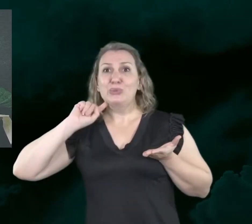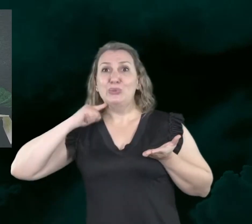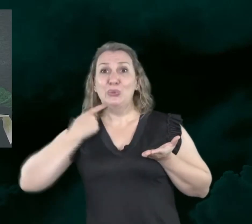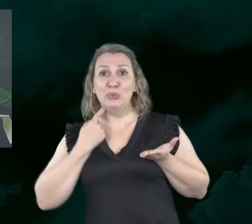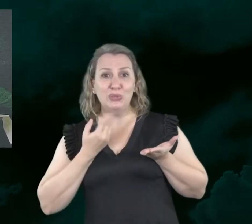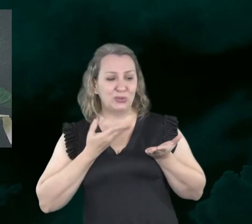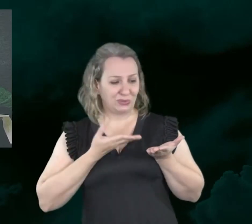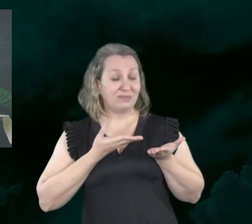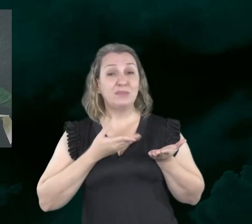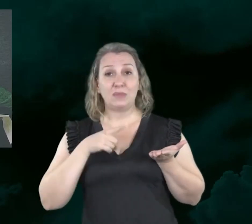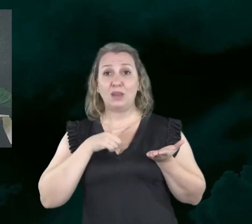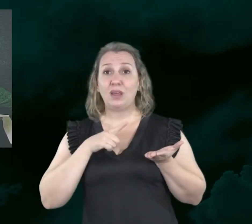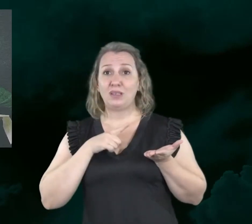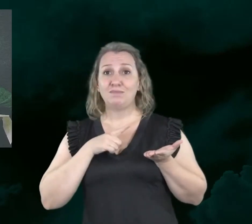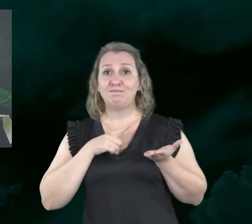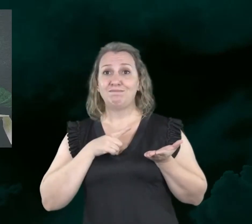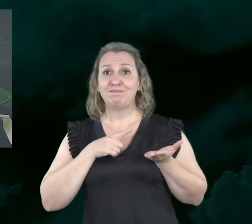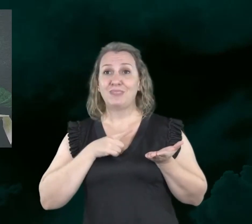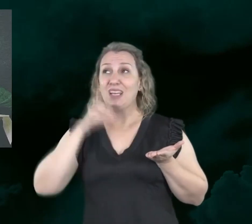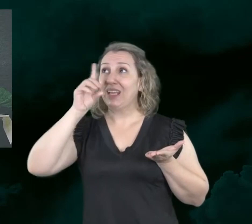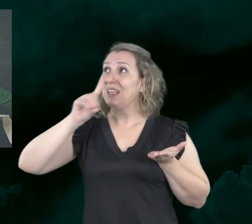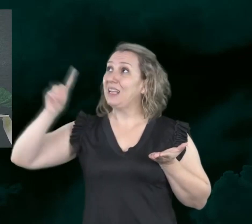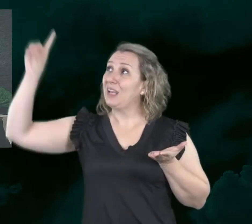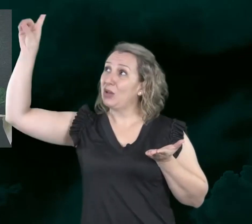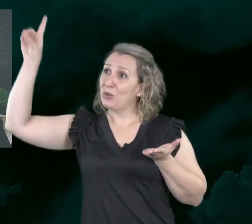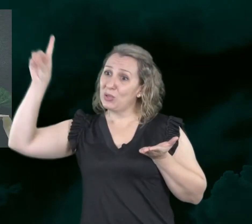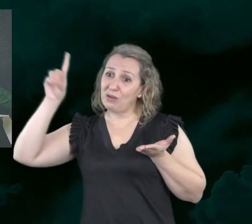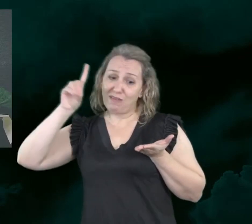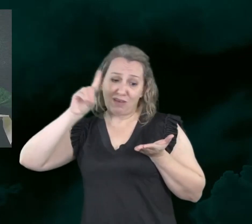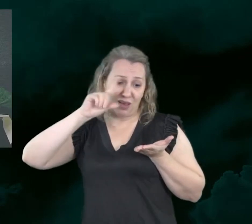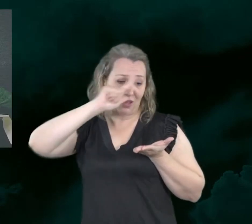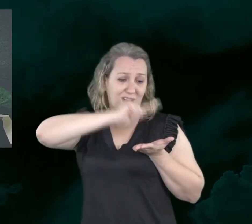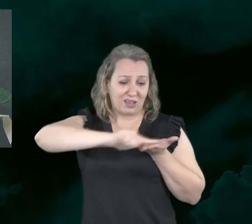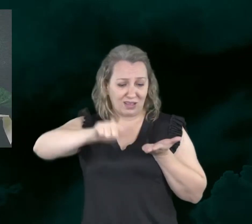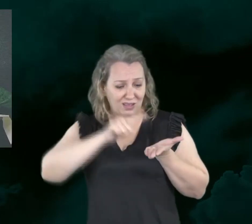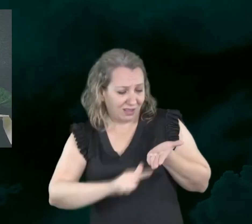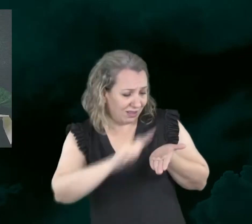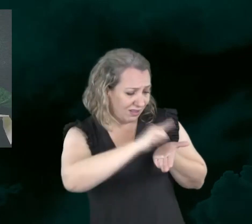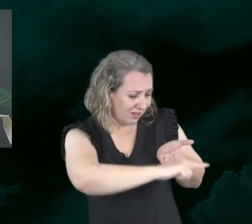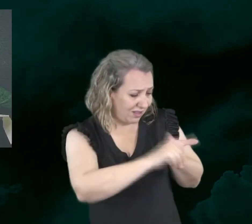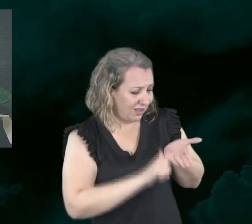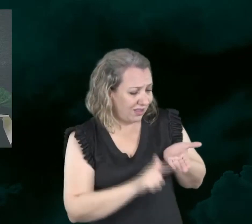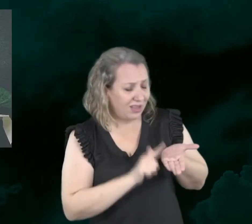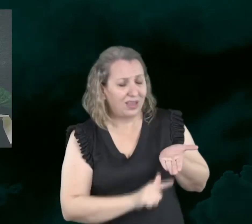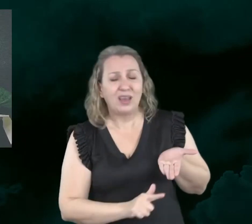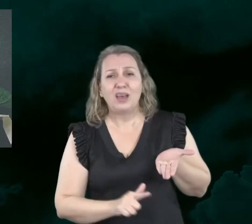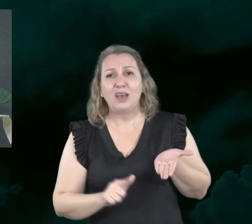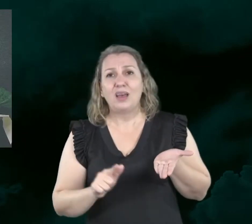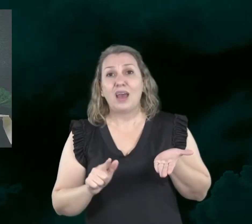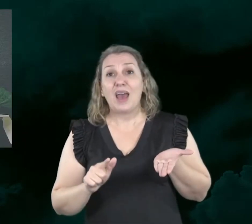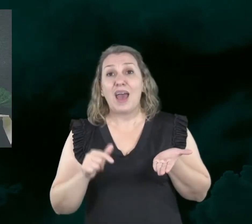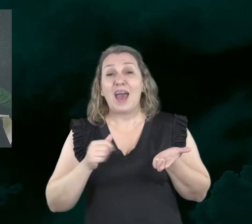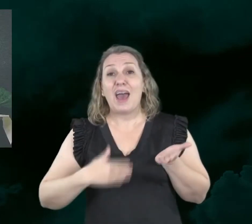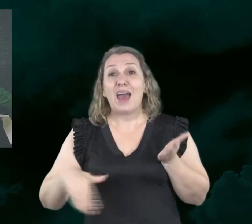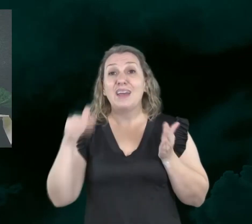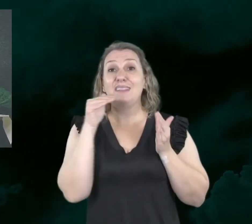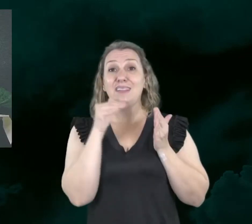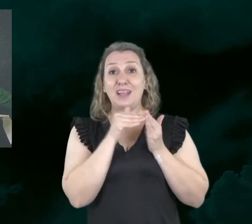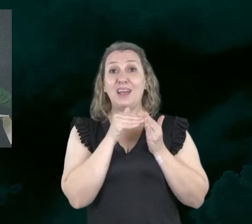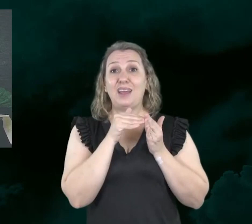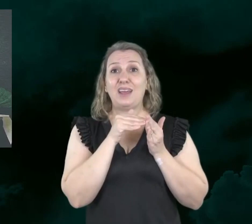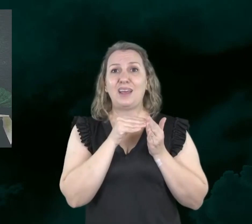poder colocar Ele mesmo, a sua vida, a sua natureza e principalmente a sua realidade, a sua verdade,